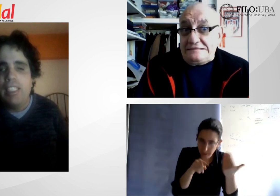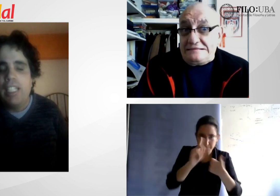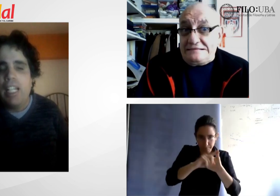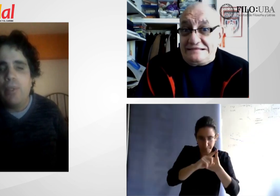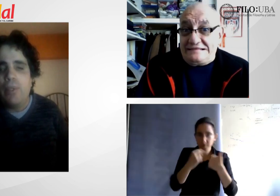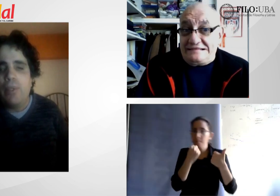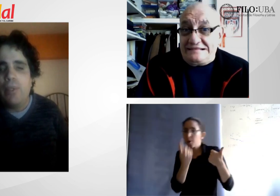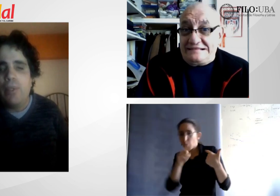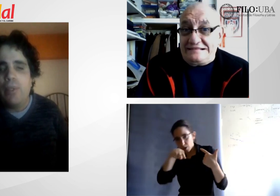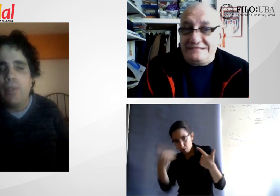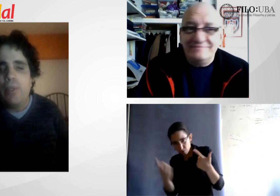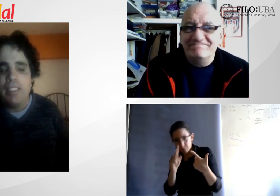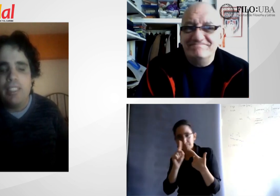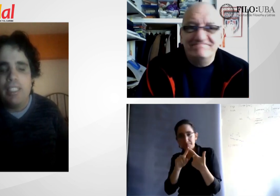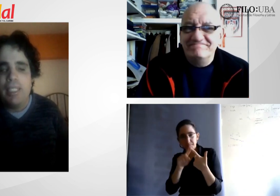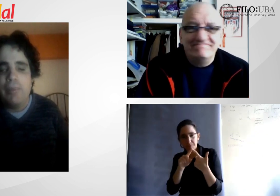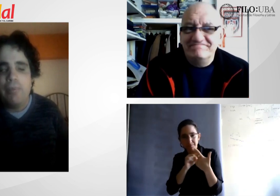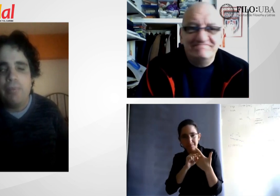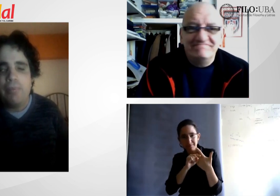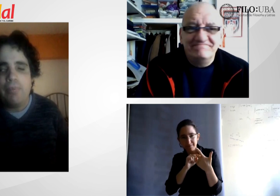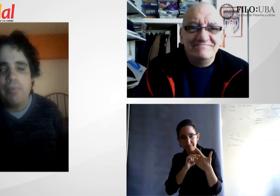Y la otra es,